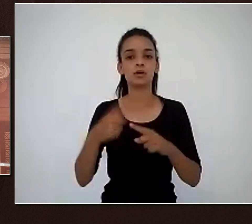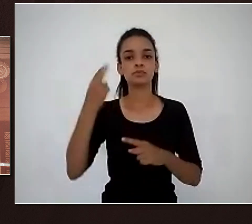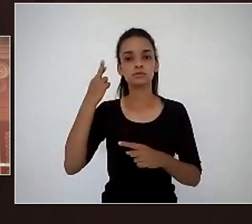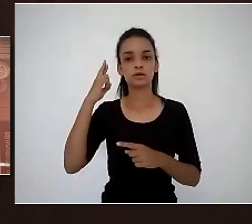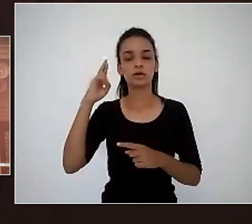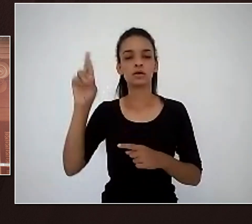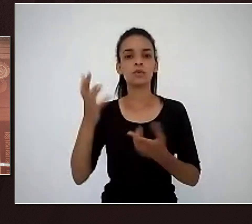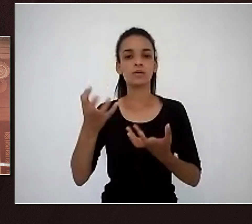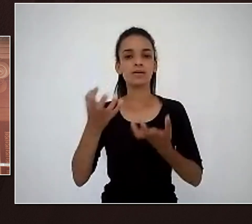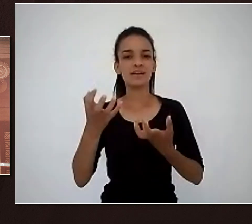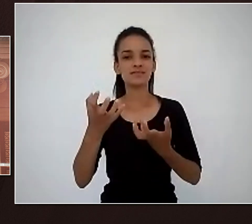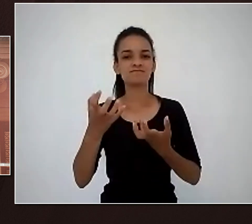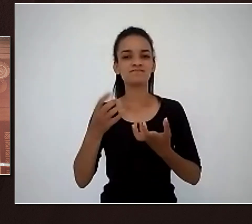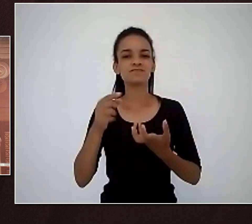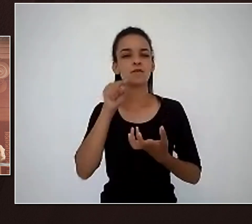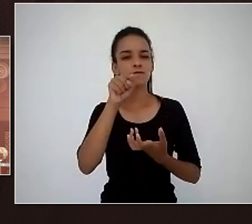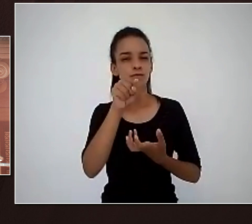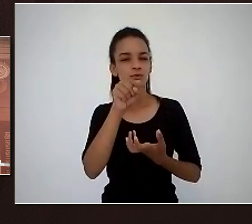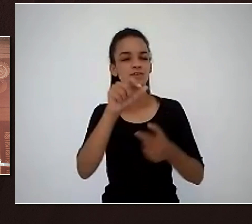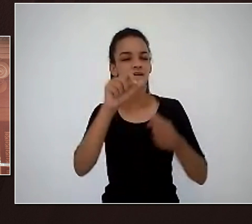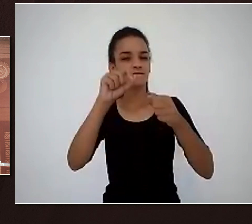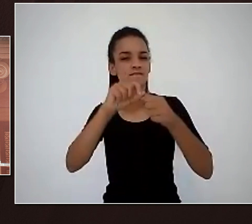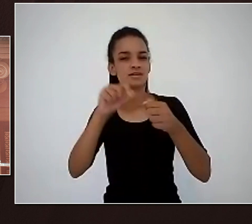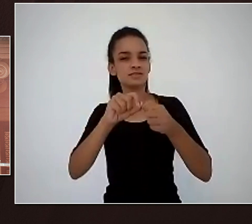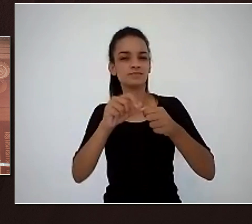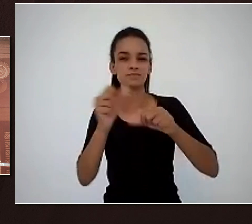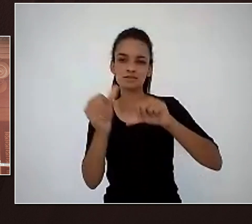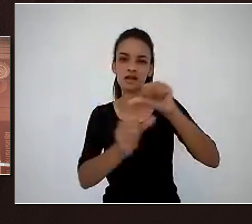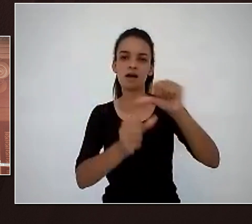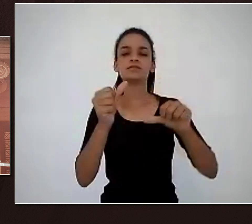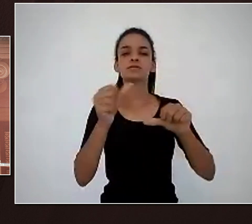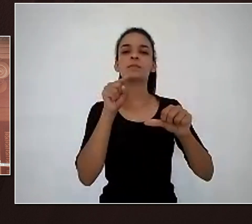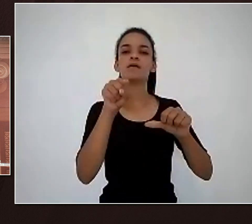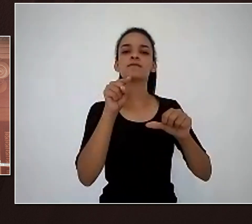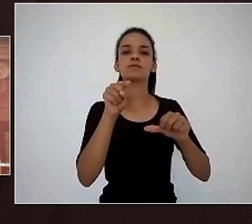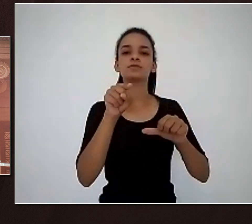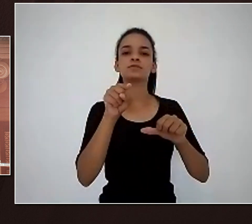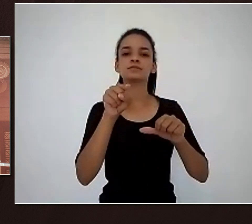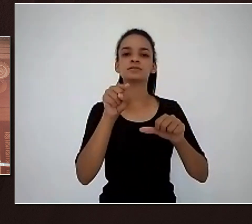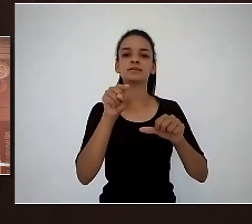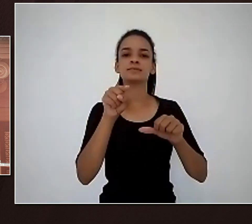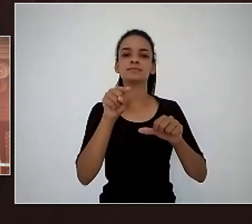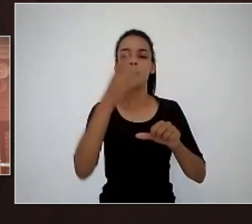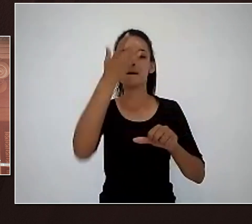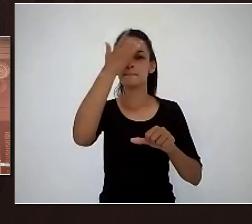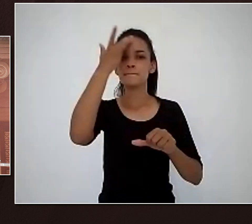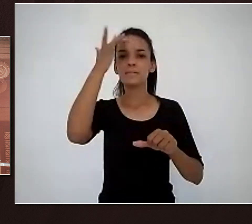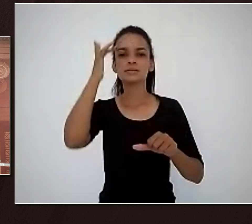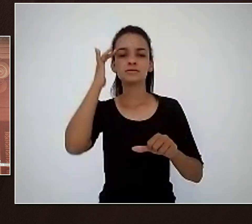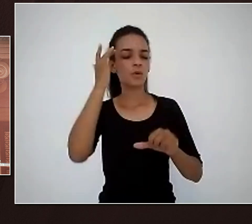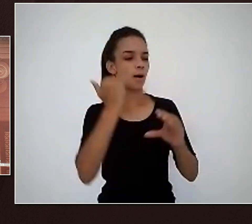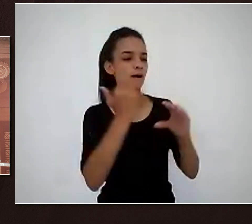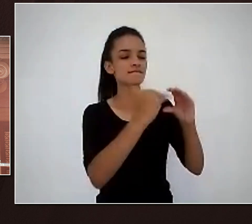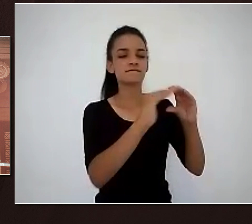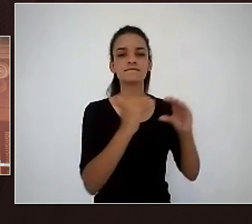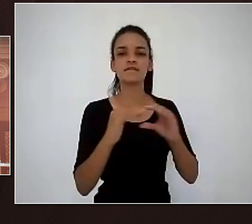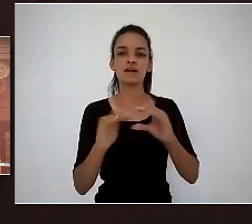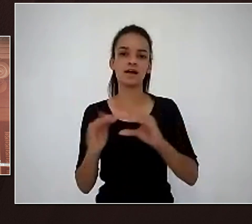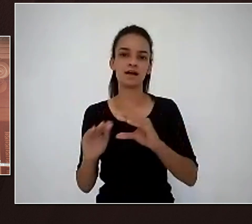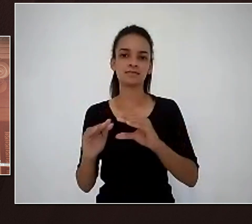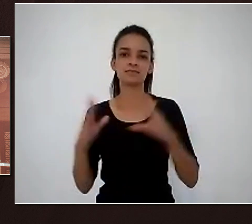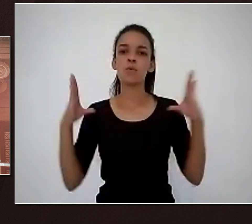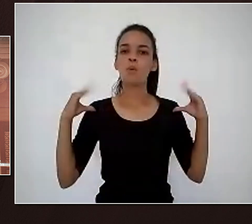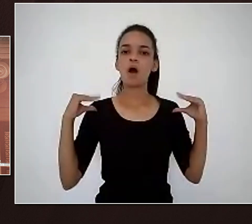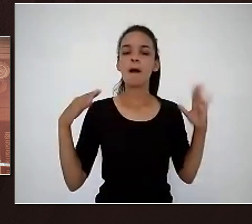você um mensageiro, fazer de você um anjo de Deus, né,